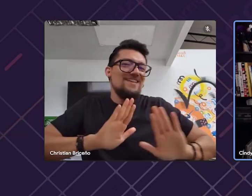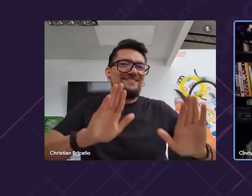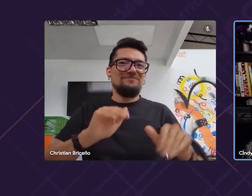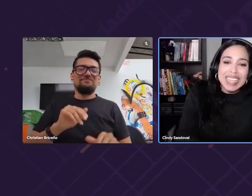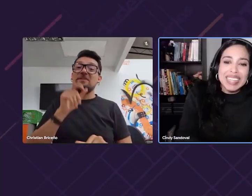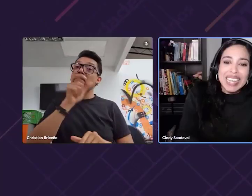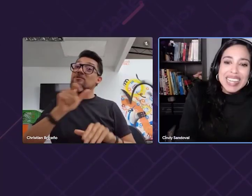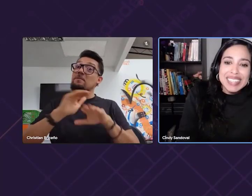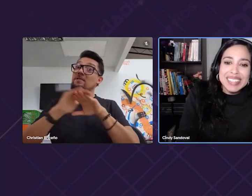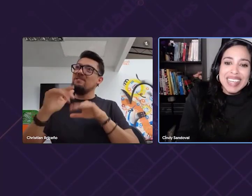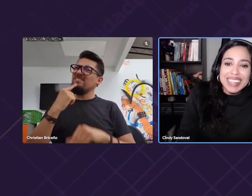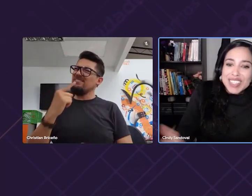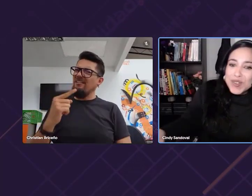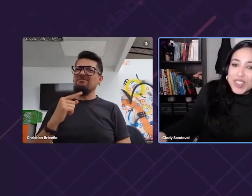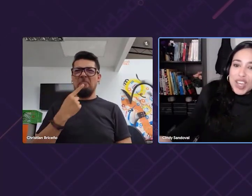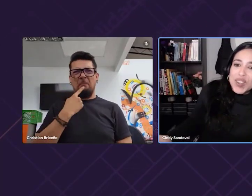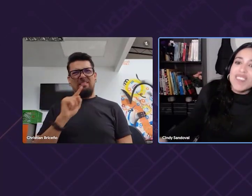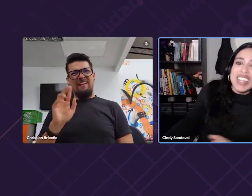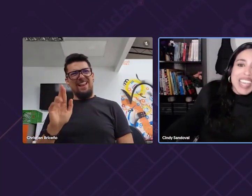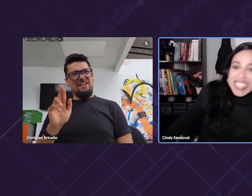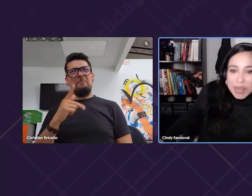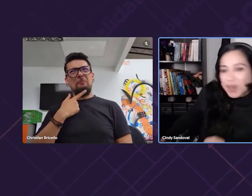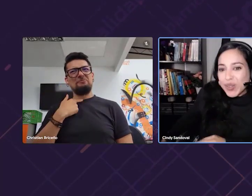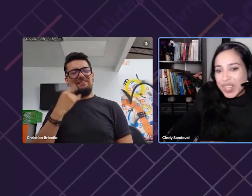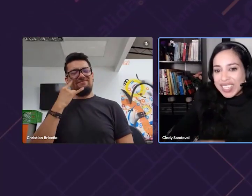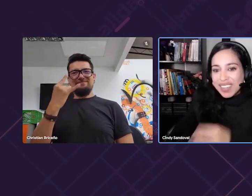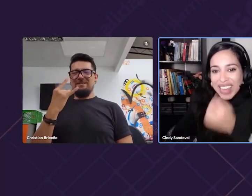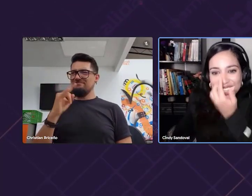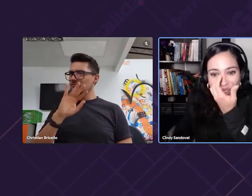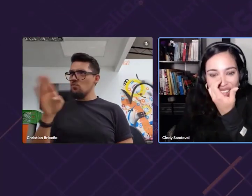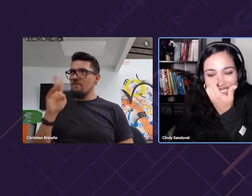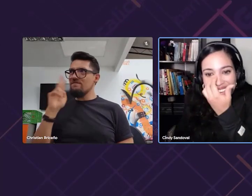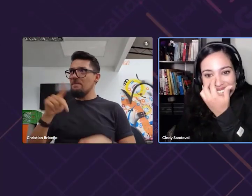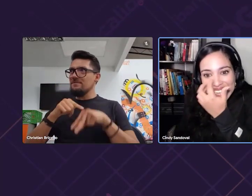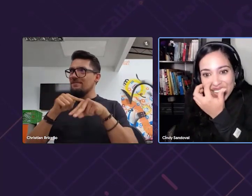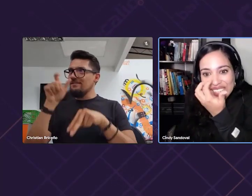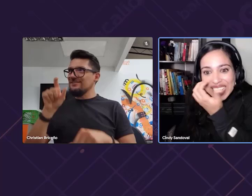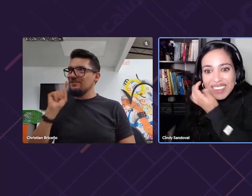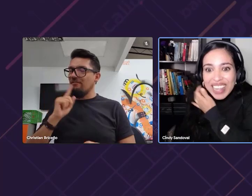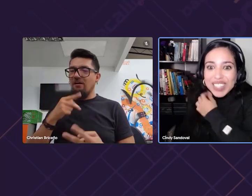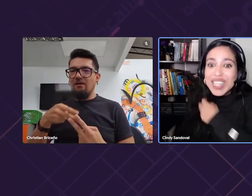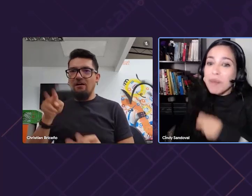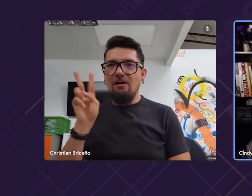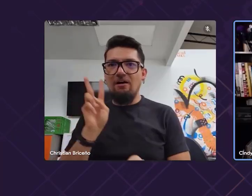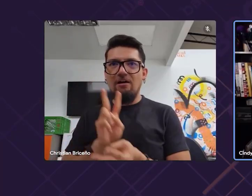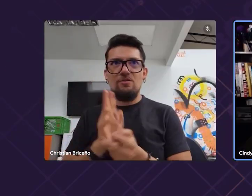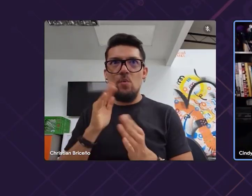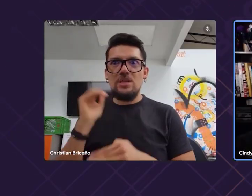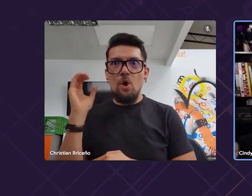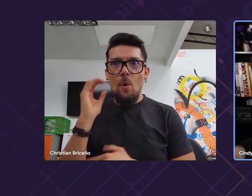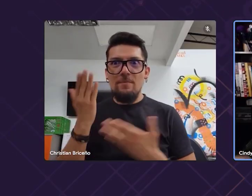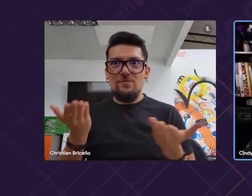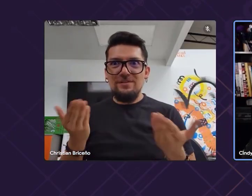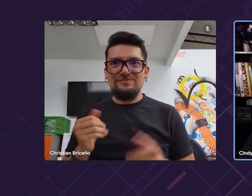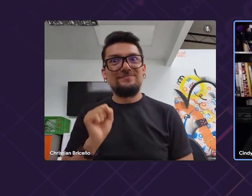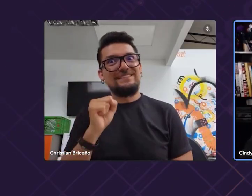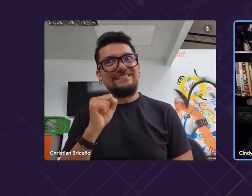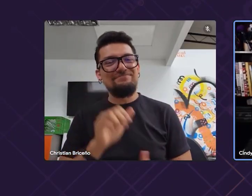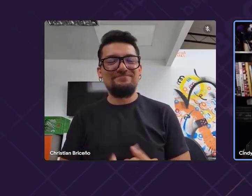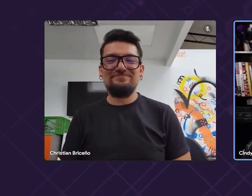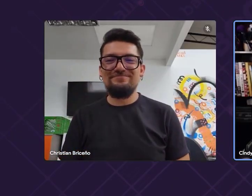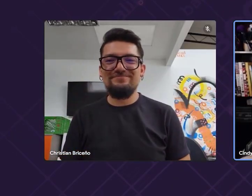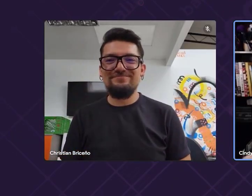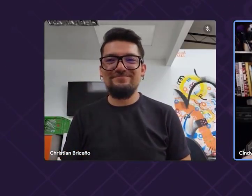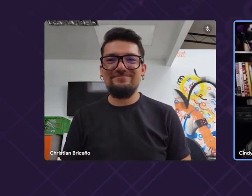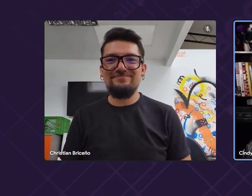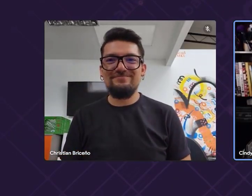a voltear porque tiende la necesidad de escuchar o de ver quién es la persona que está hablando, quién es el que me está hablando, da mucha curiosidad.